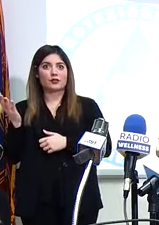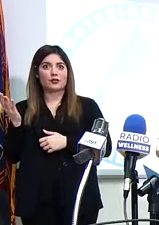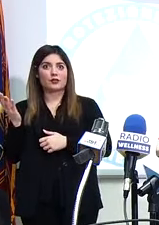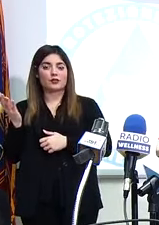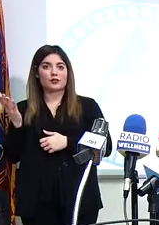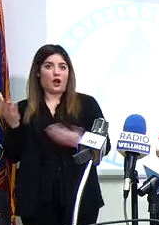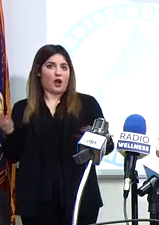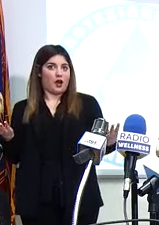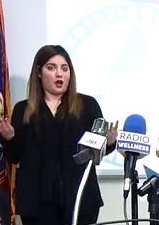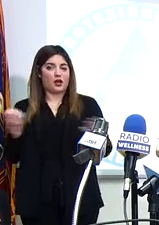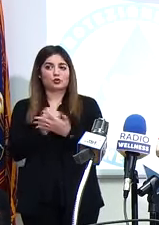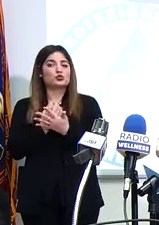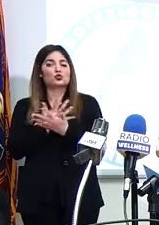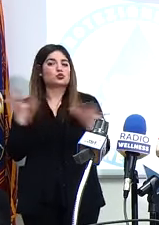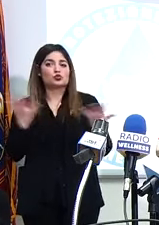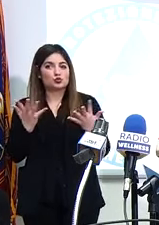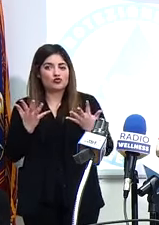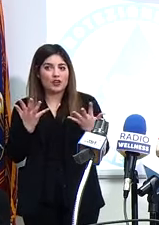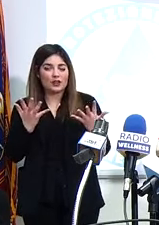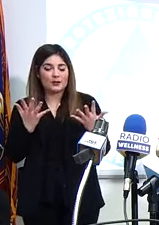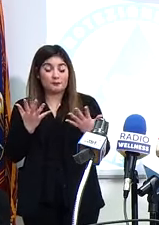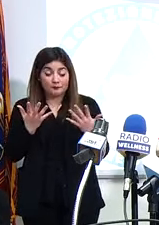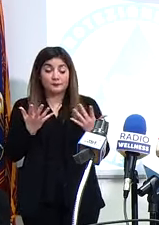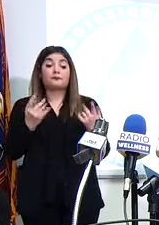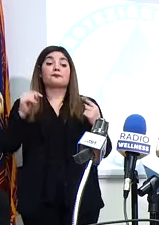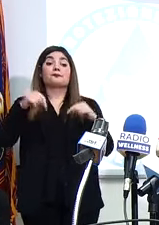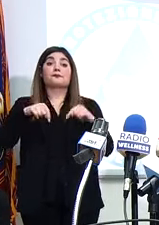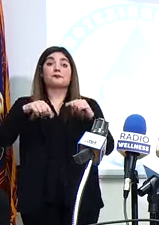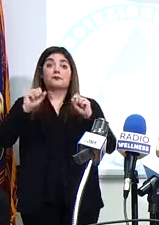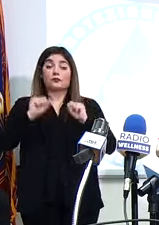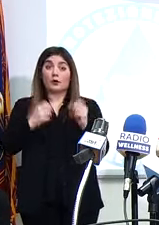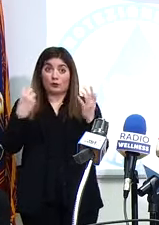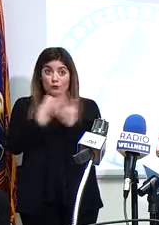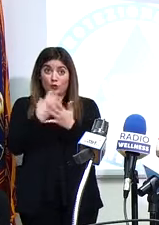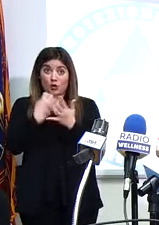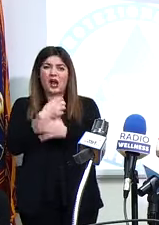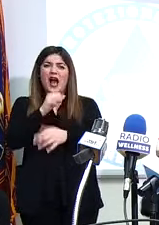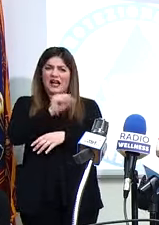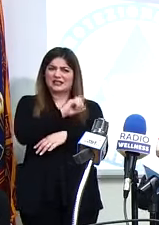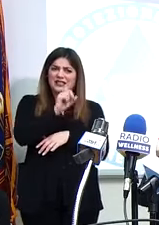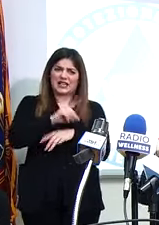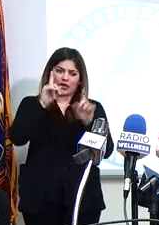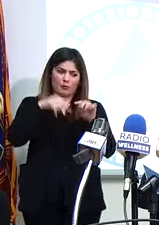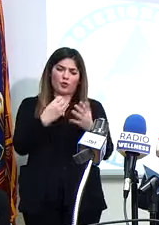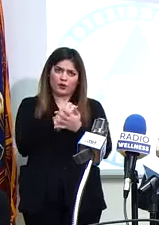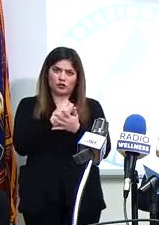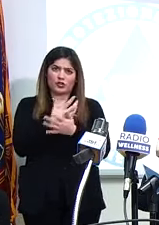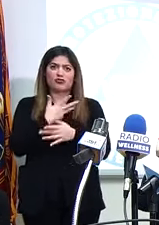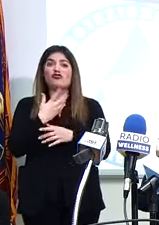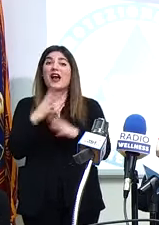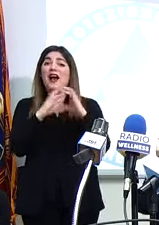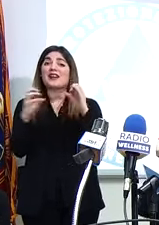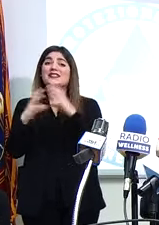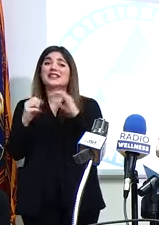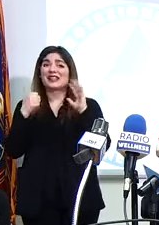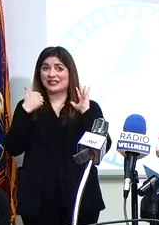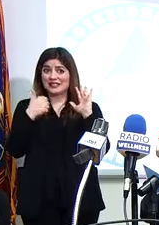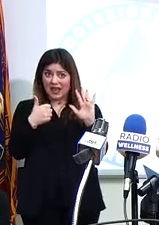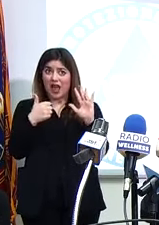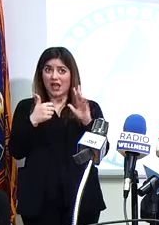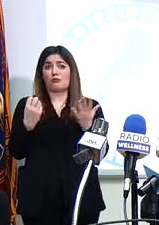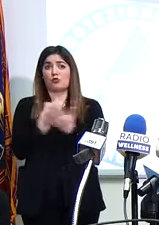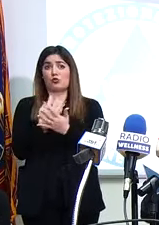succedendo che adesso si possono produrre, ne sta producendo anche l'AstraZeneca, ce ne sono 6 aziende che li producono. Quindi vi ho